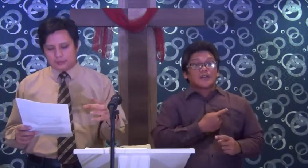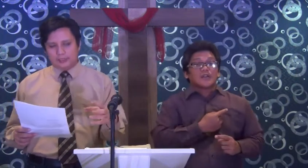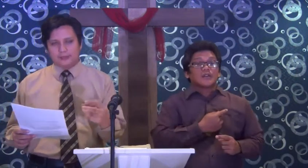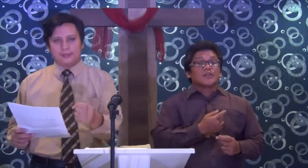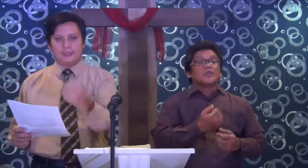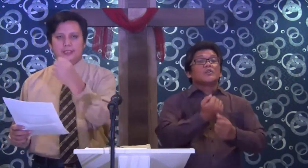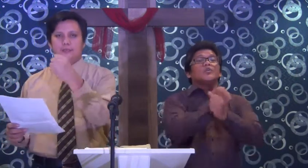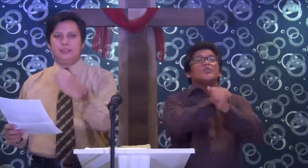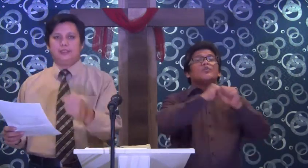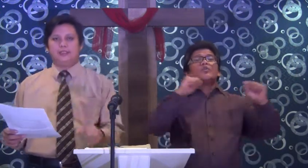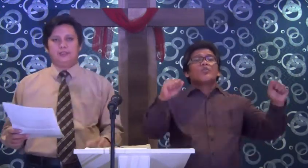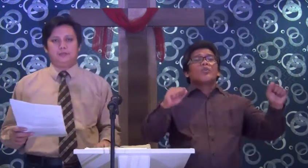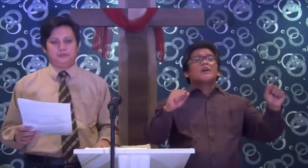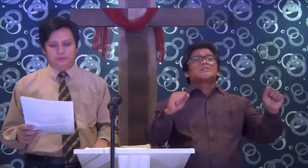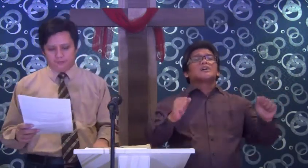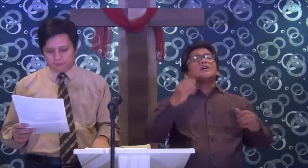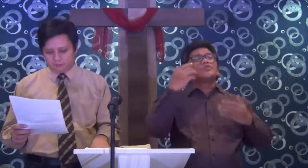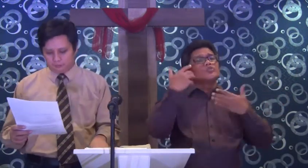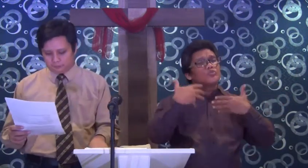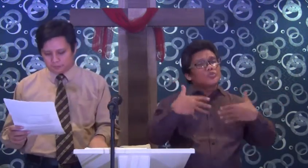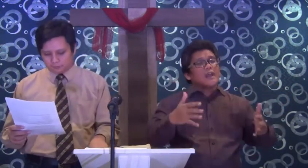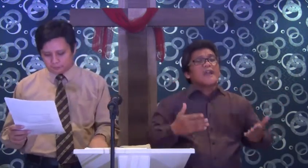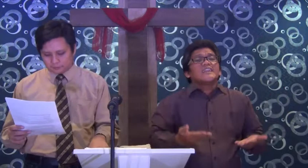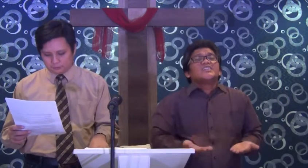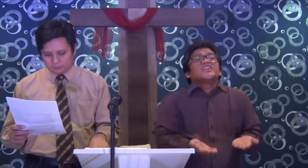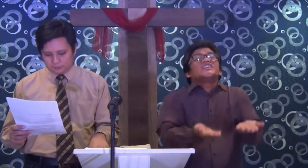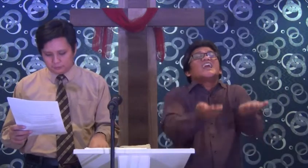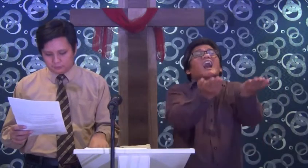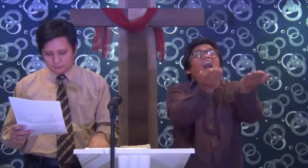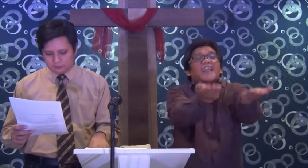Kuasa itu telah tersedia bagi kita.